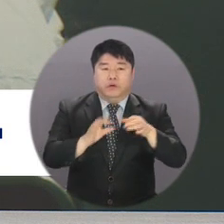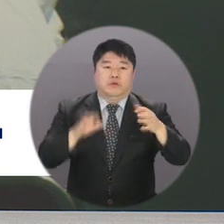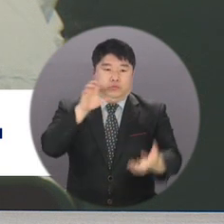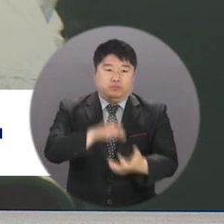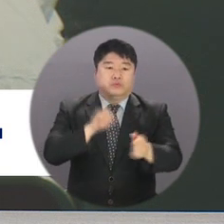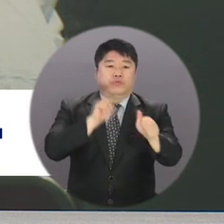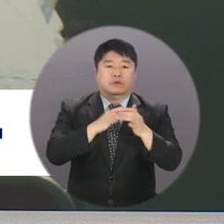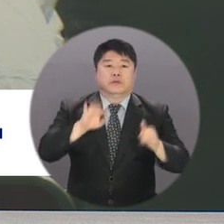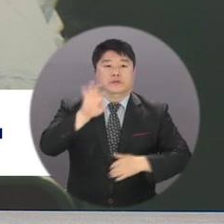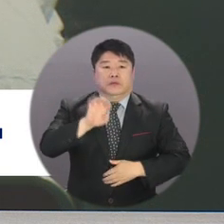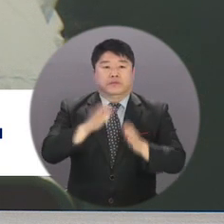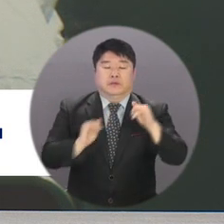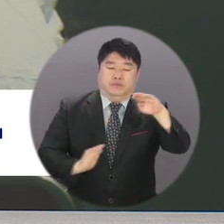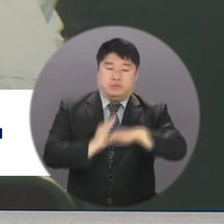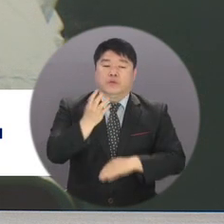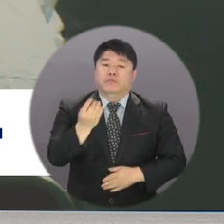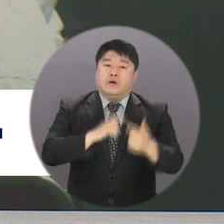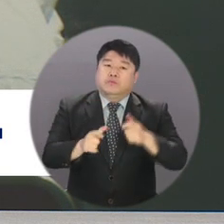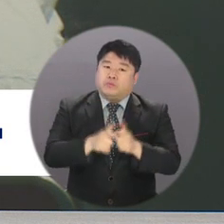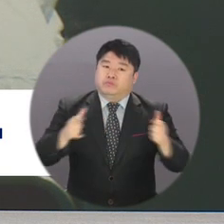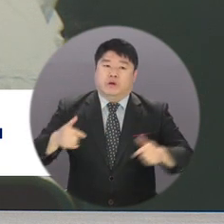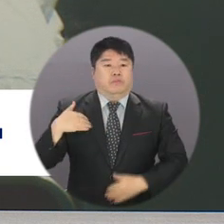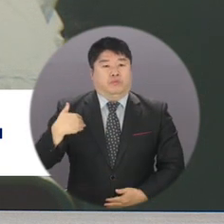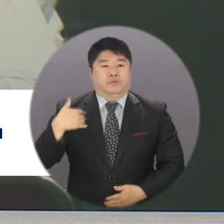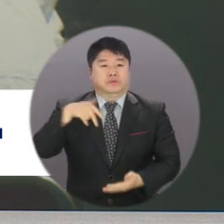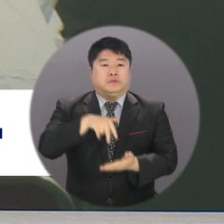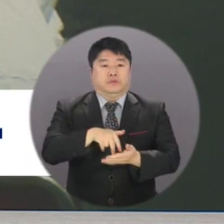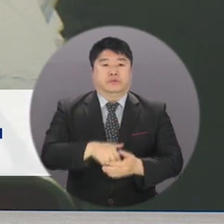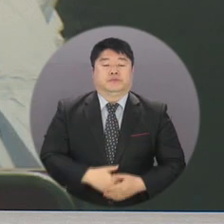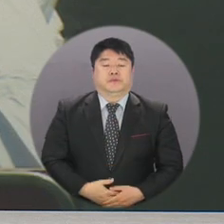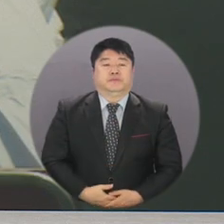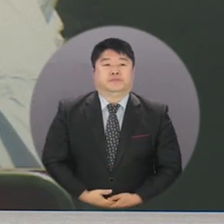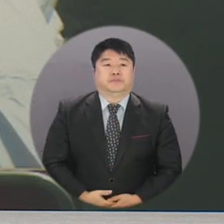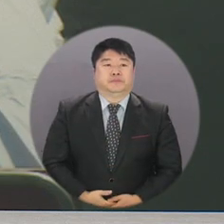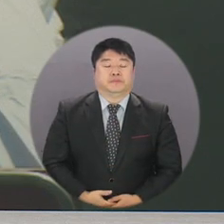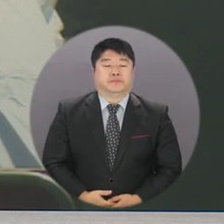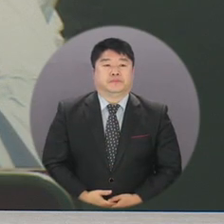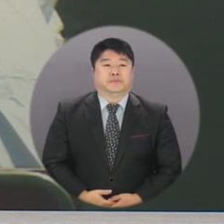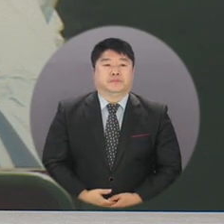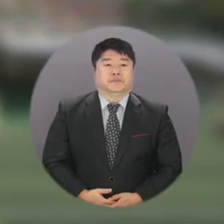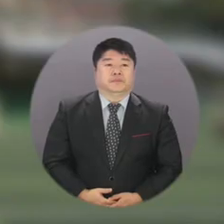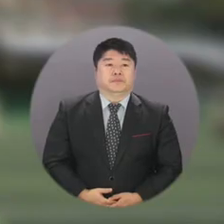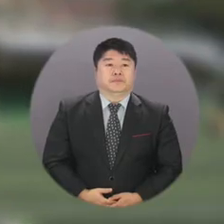이미 40명을 넘었고 얼마나 더 늘어날지 모르는 상황입니다. 윤군수 기자가 보도합니다.